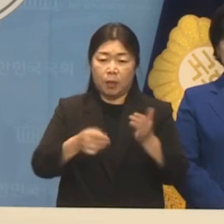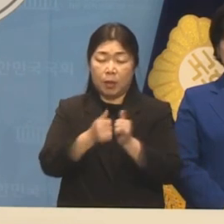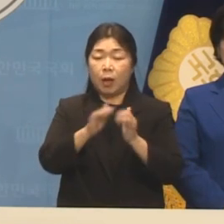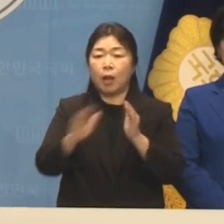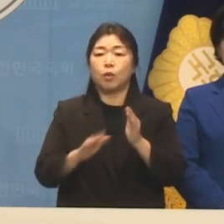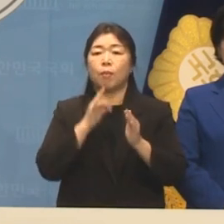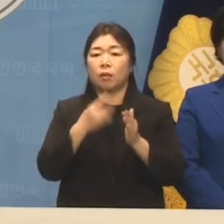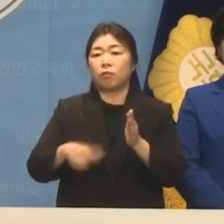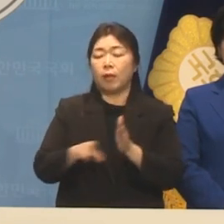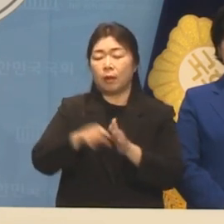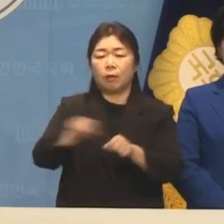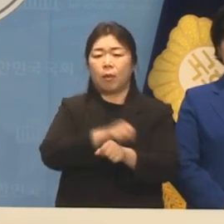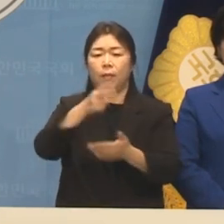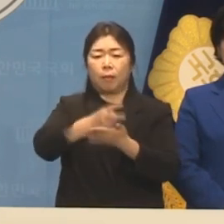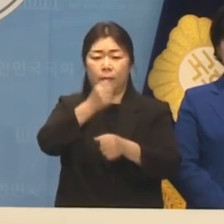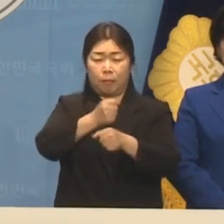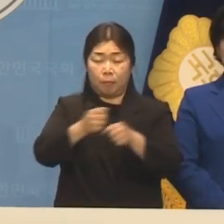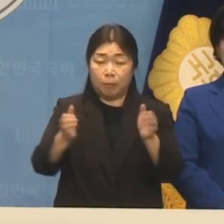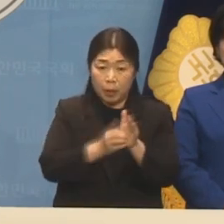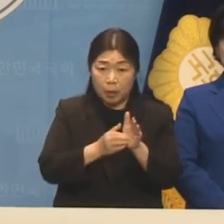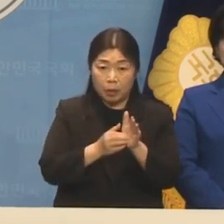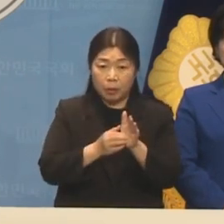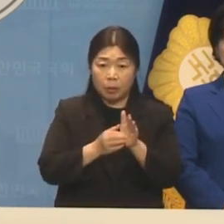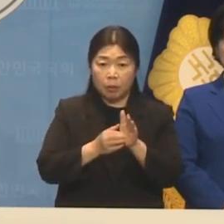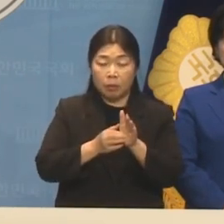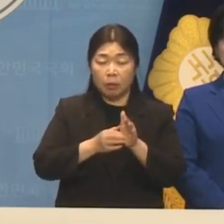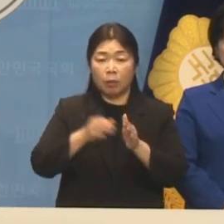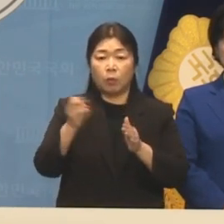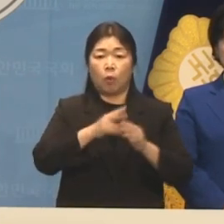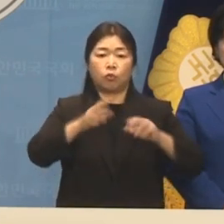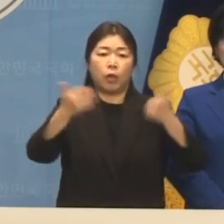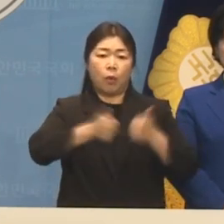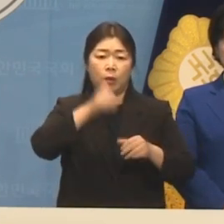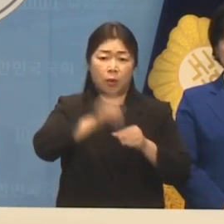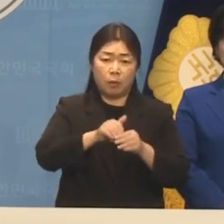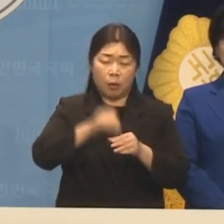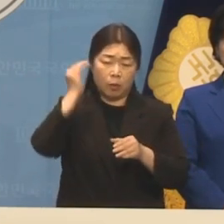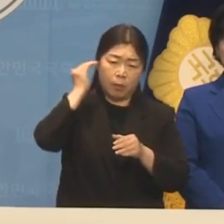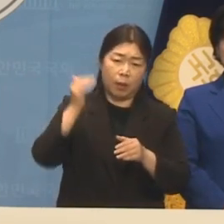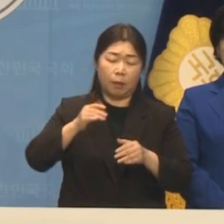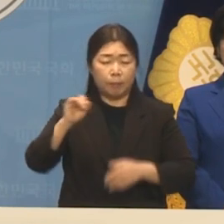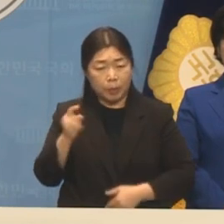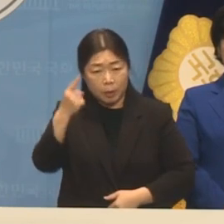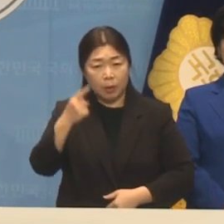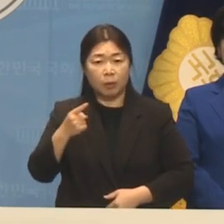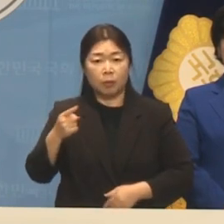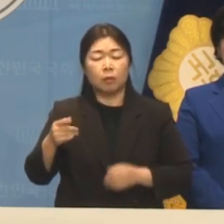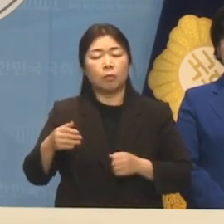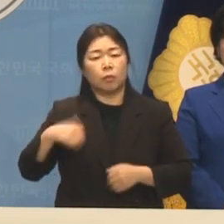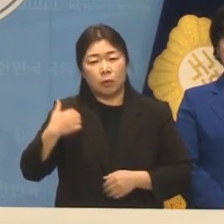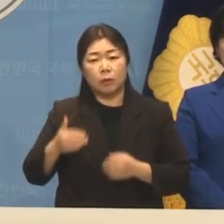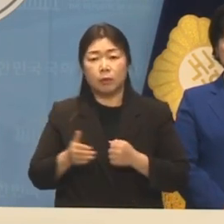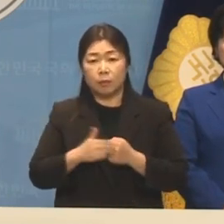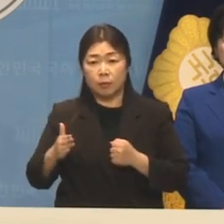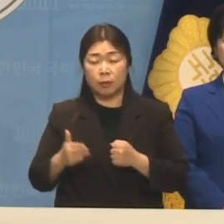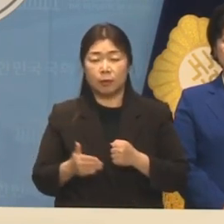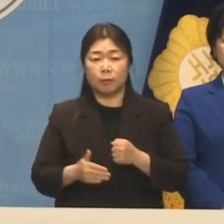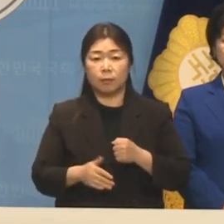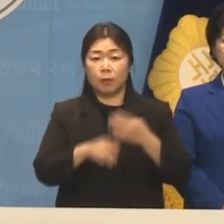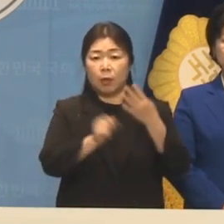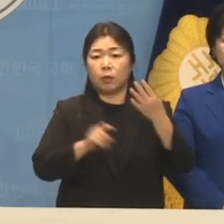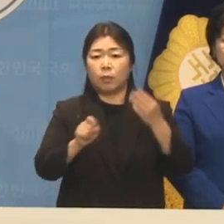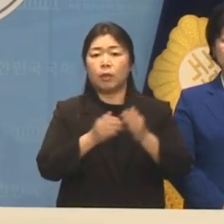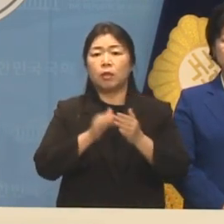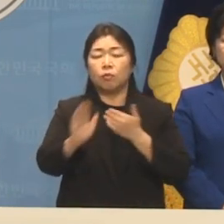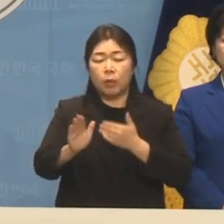4월 10일 이후로 미뤘습니다. 하지만 정부와 여당은 국회에서 통과된 이태원 특별법은 거부하면서